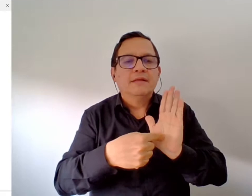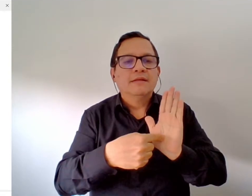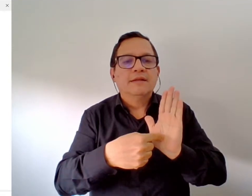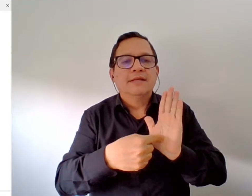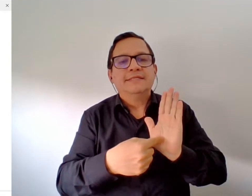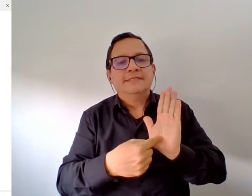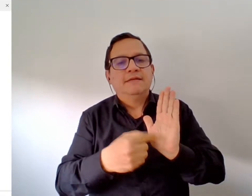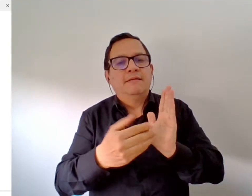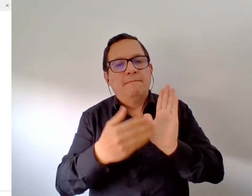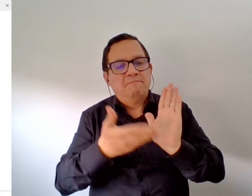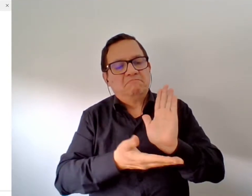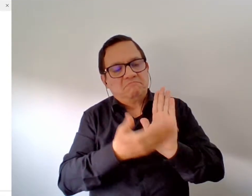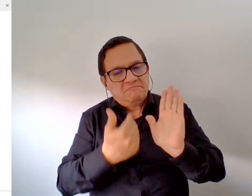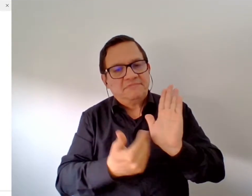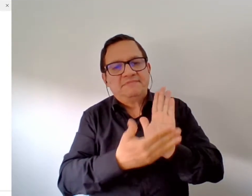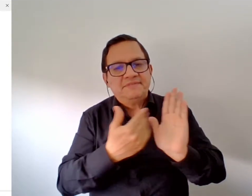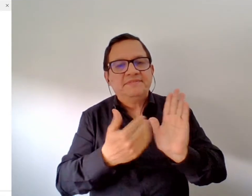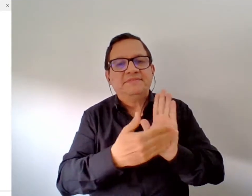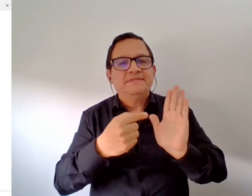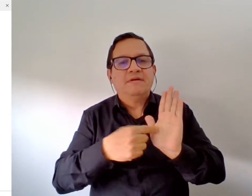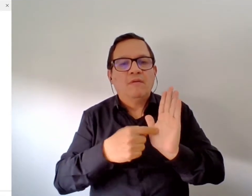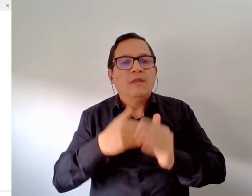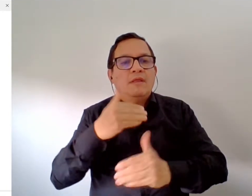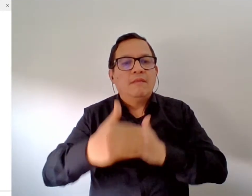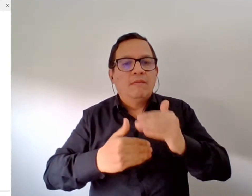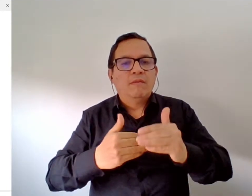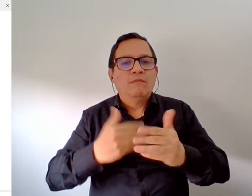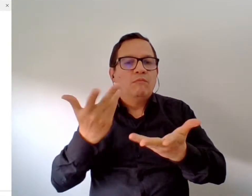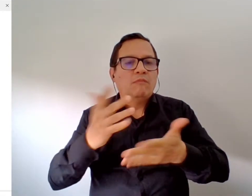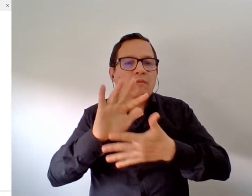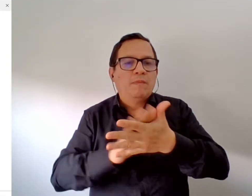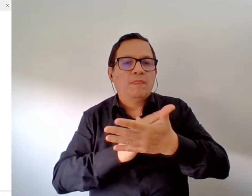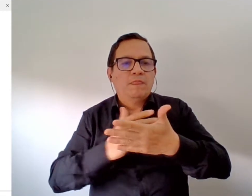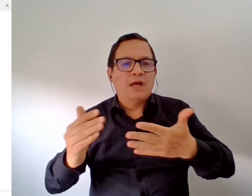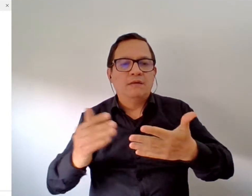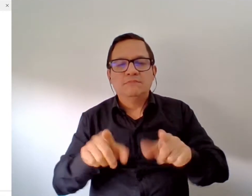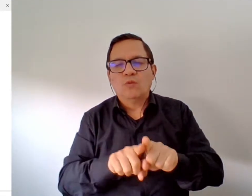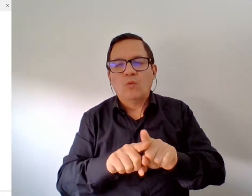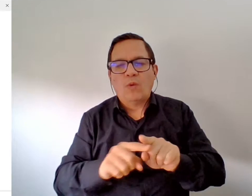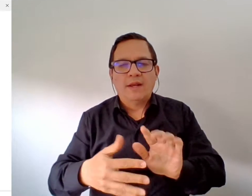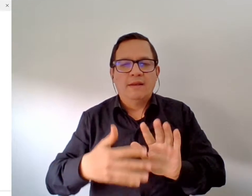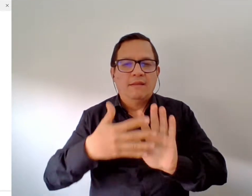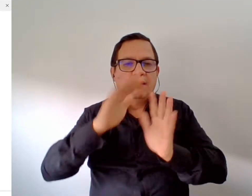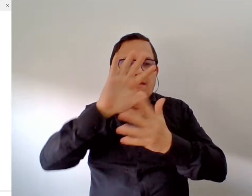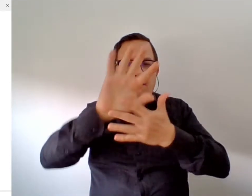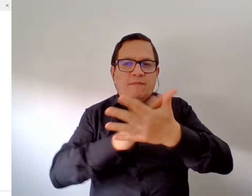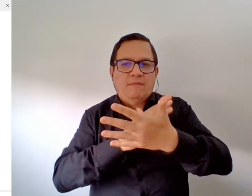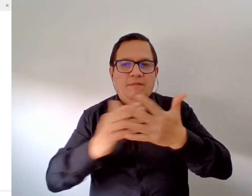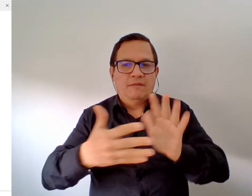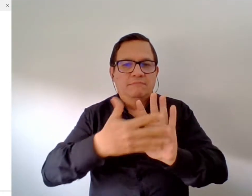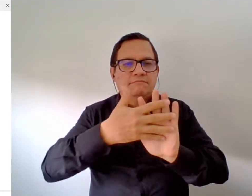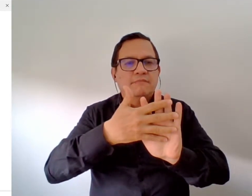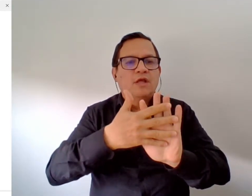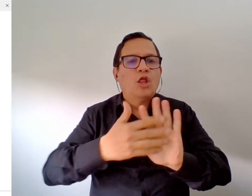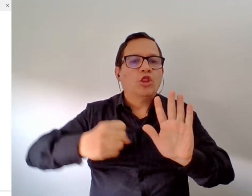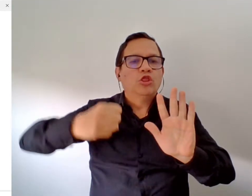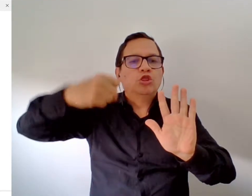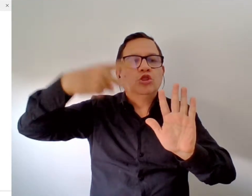Tercera página y siguientes. Desarrollo de las siguientes tablas referidas en la guía